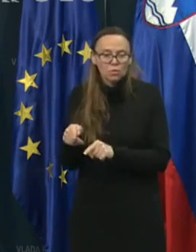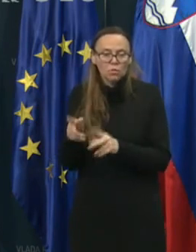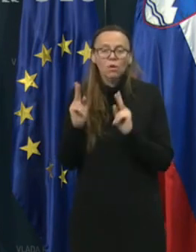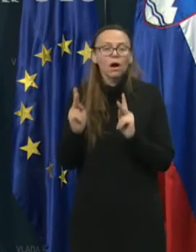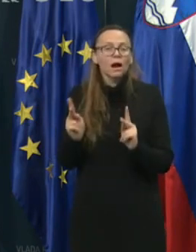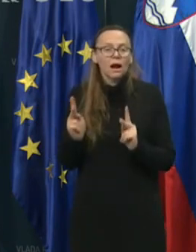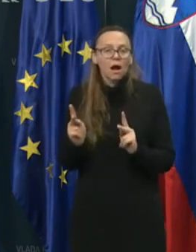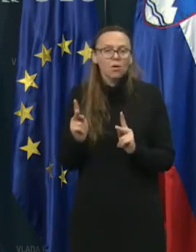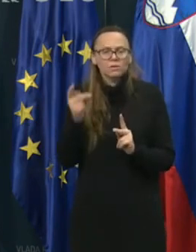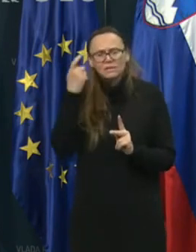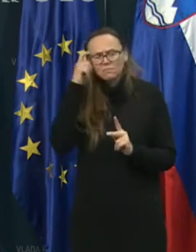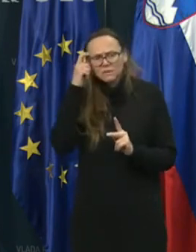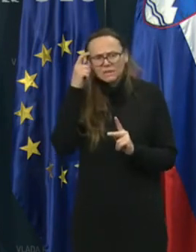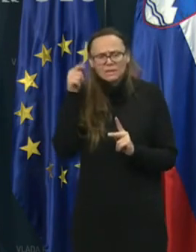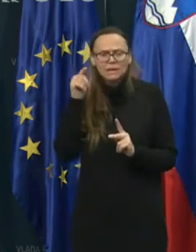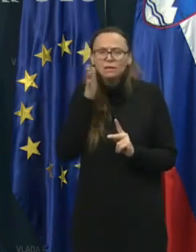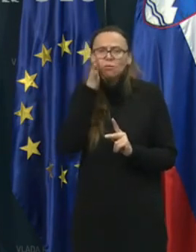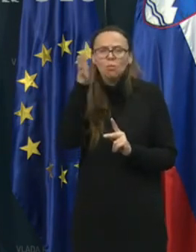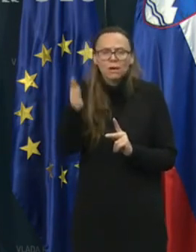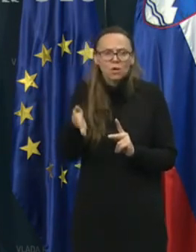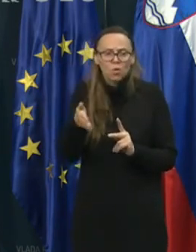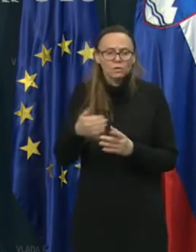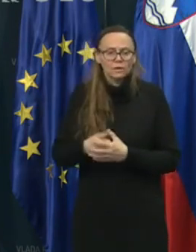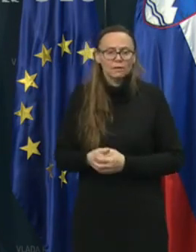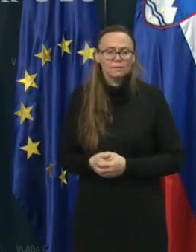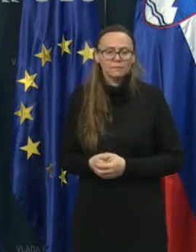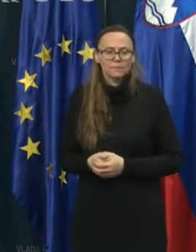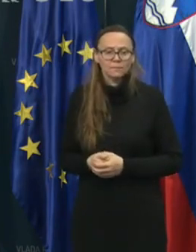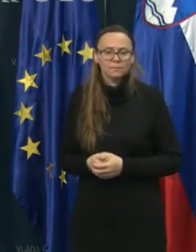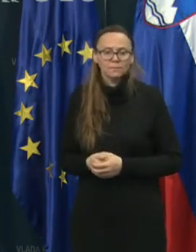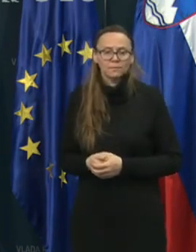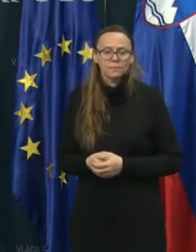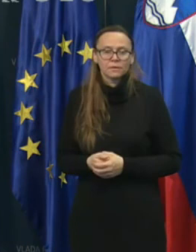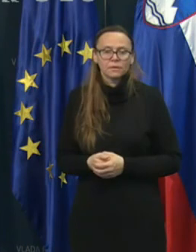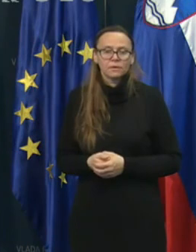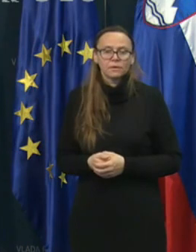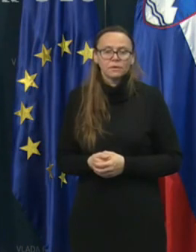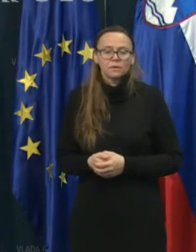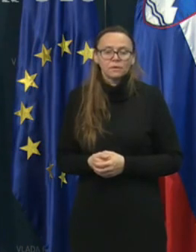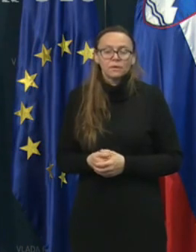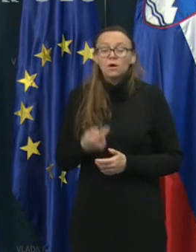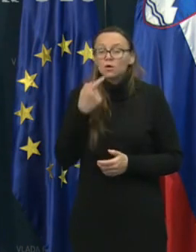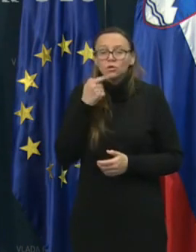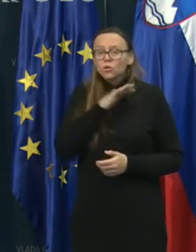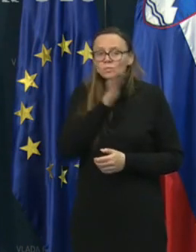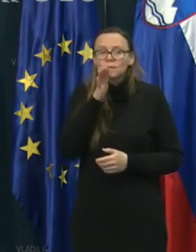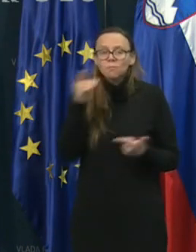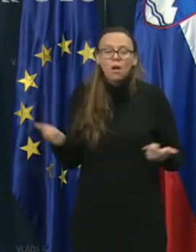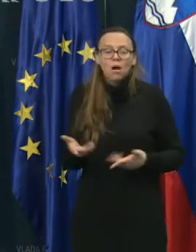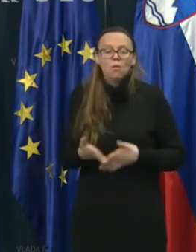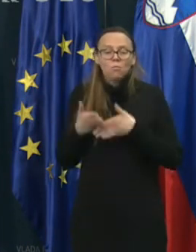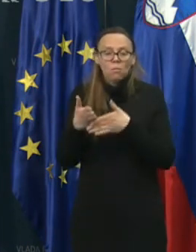bo v prihodnje? Kdo vse bo lahko pomagal?